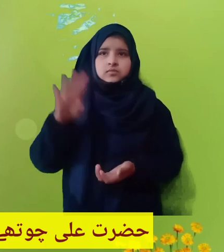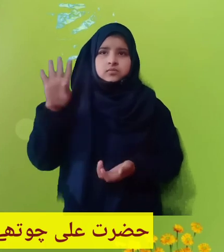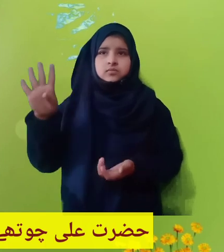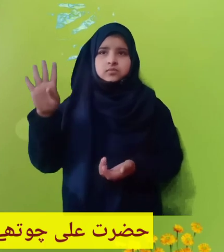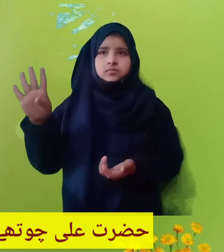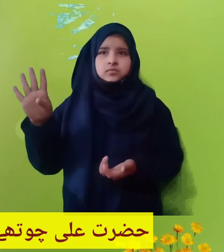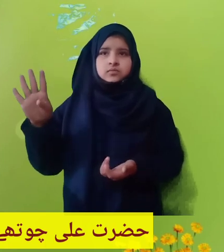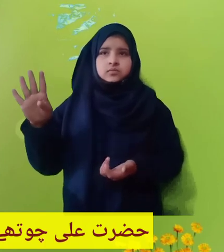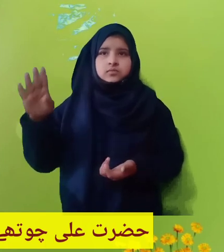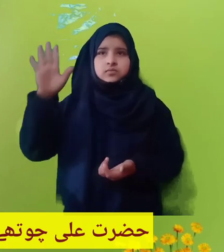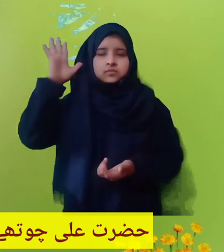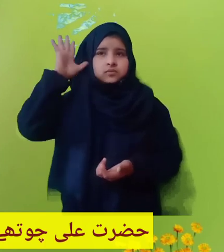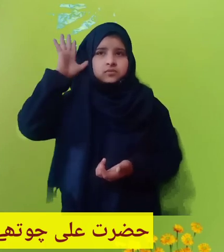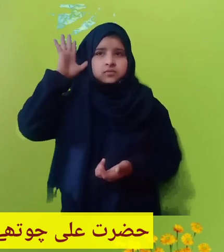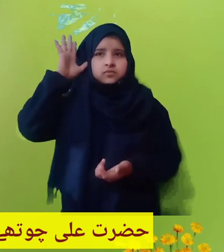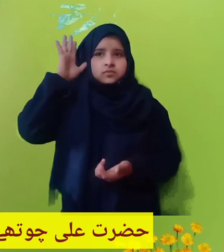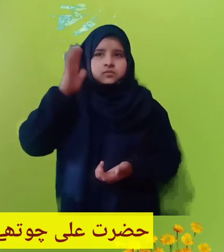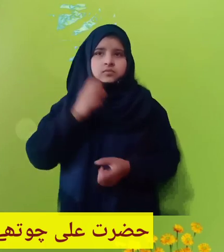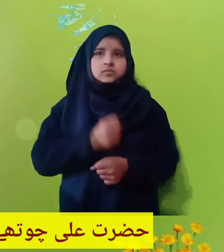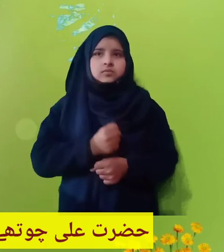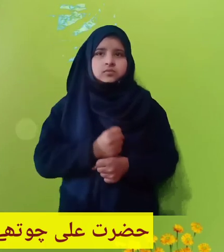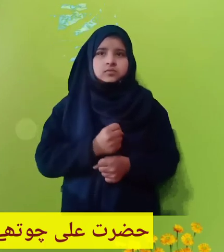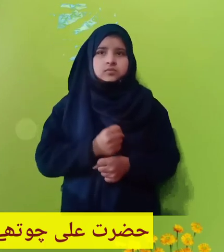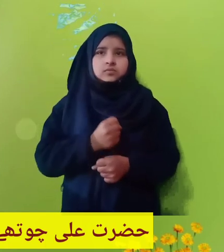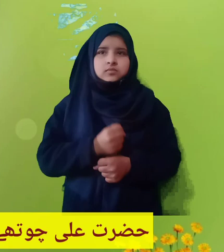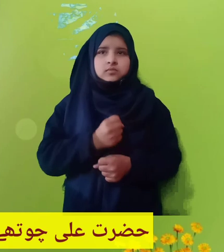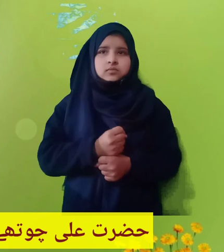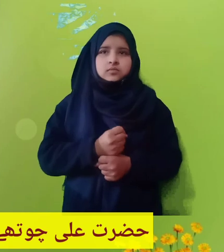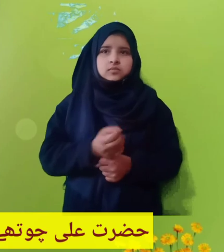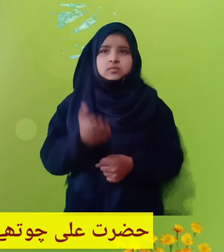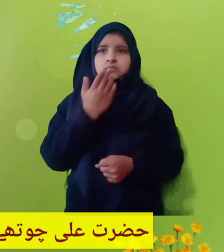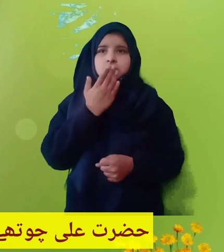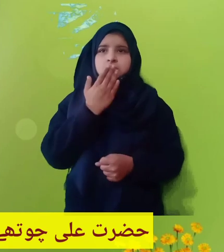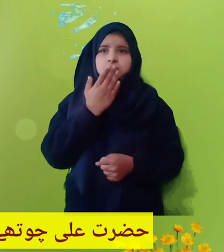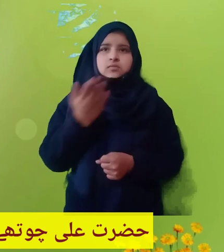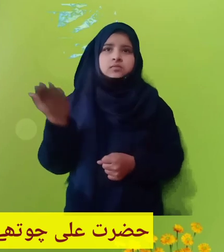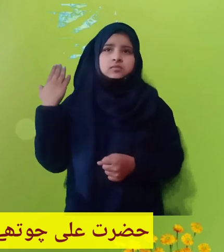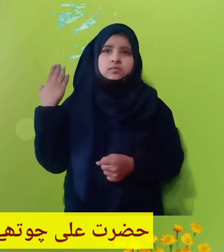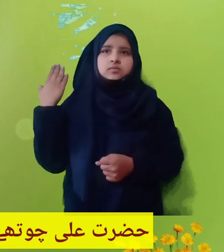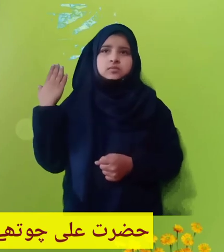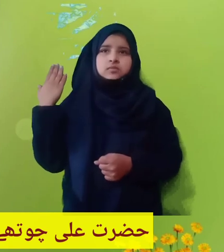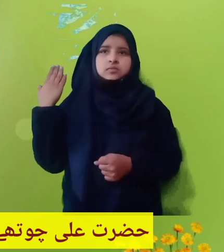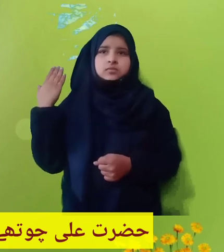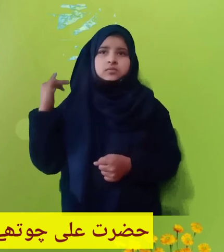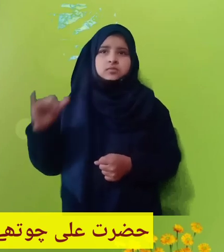चौथे खलीफा थे।